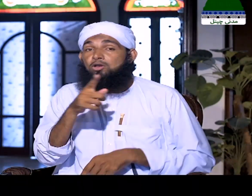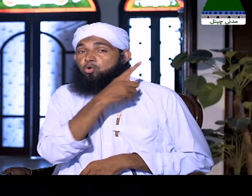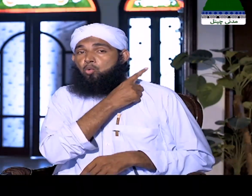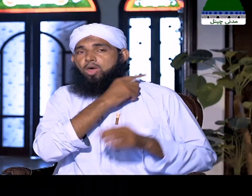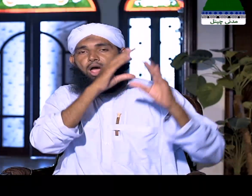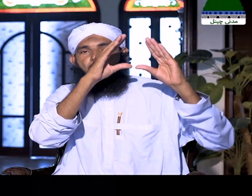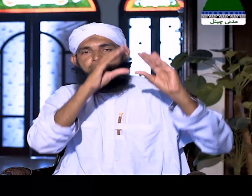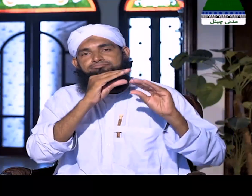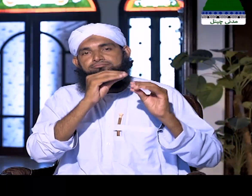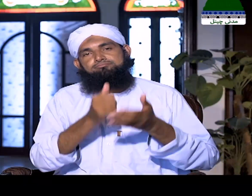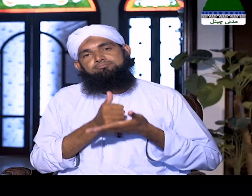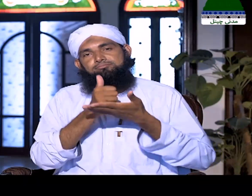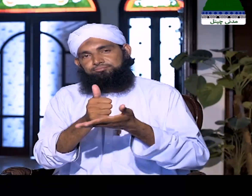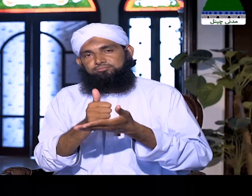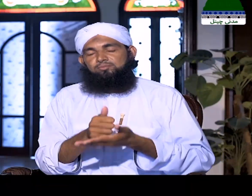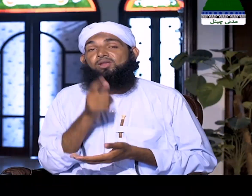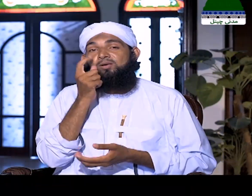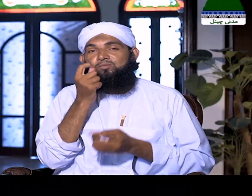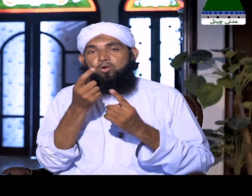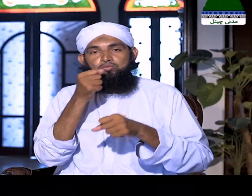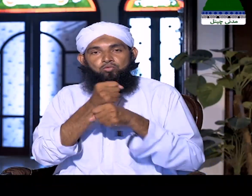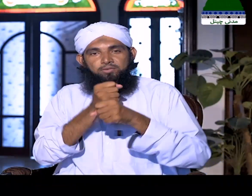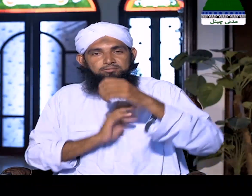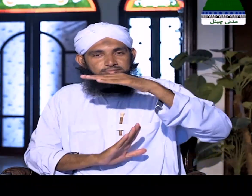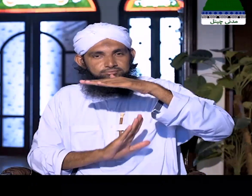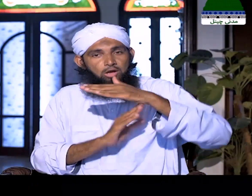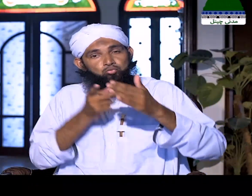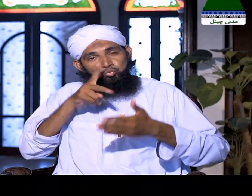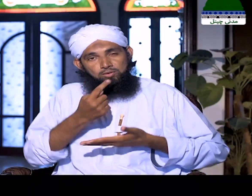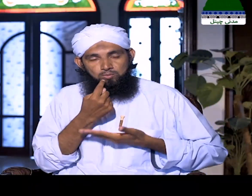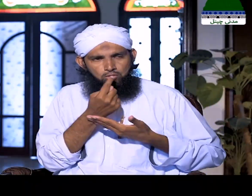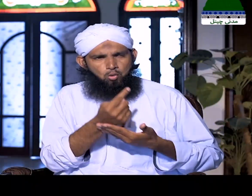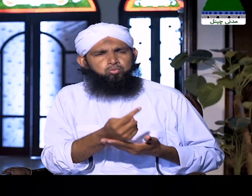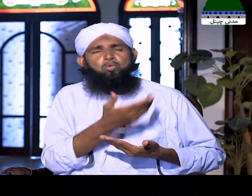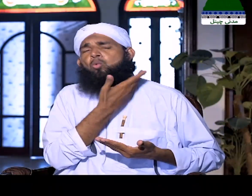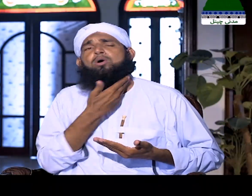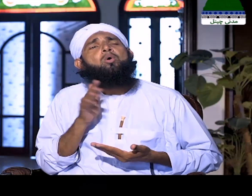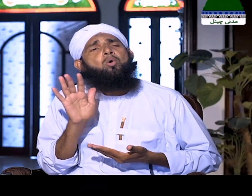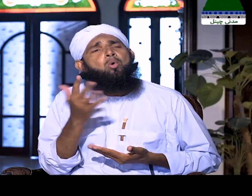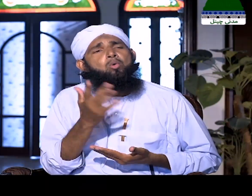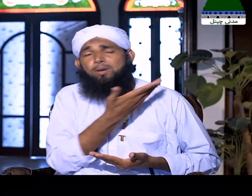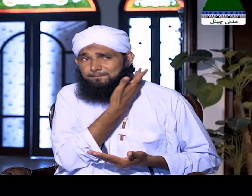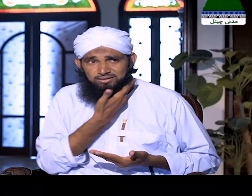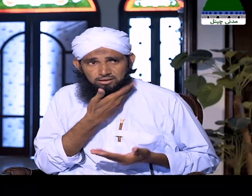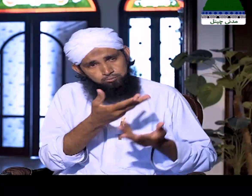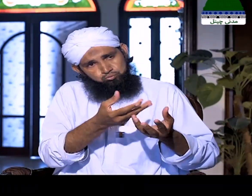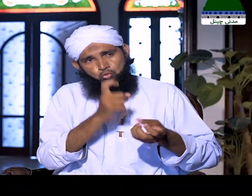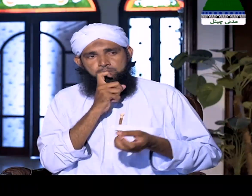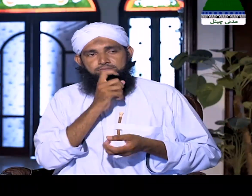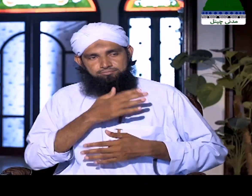پاک بروز قیامت تجھ سے وزن کو دور کرے۔ محمد بن سلمان نے پھر کہا حضور اور کوئی حاجت ہو تو ارشاد فرمائے۔